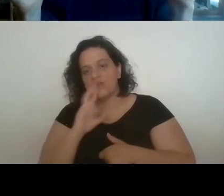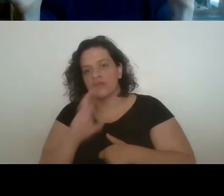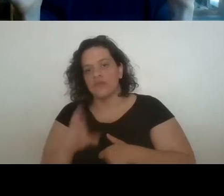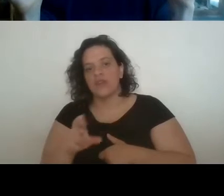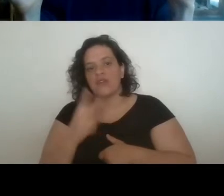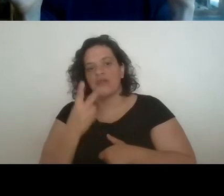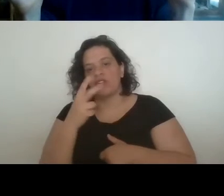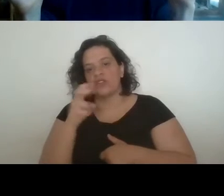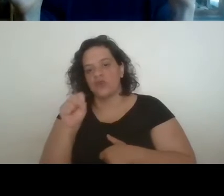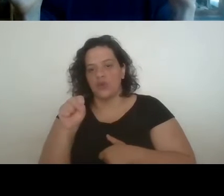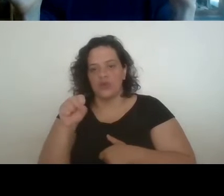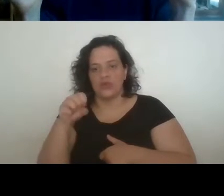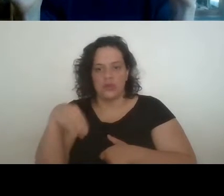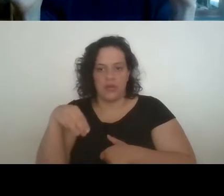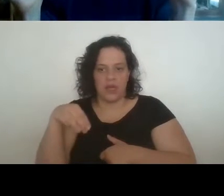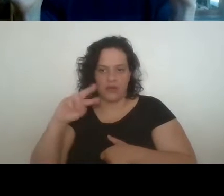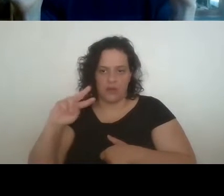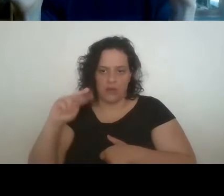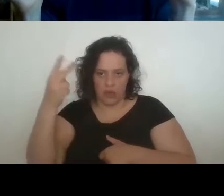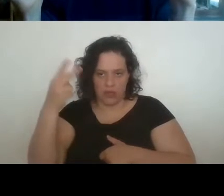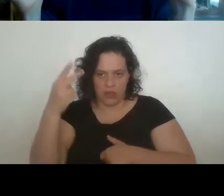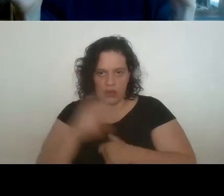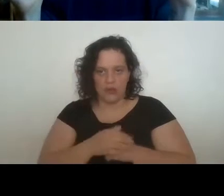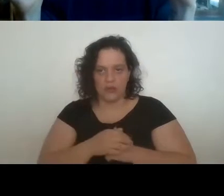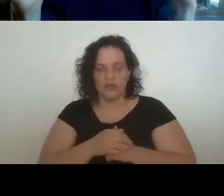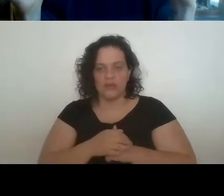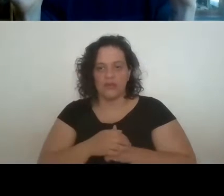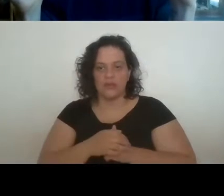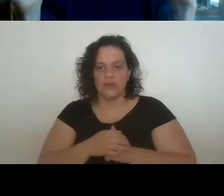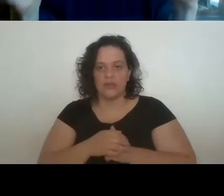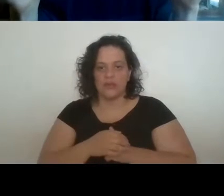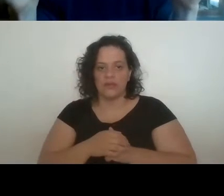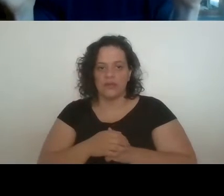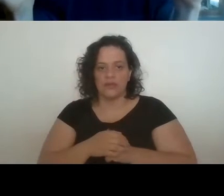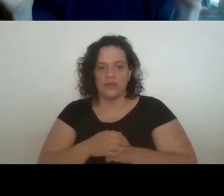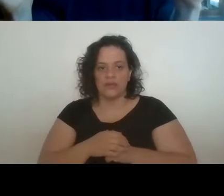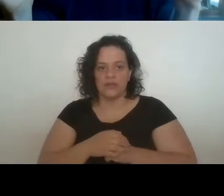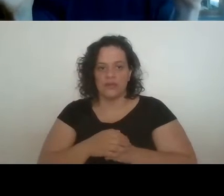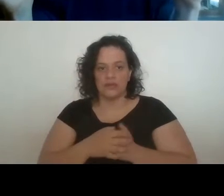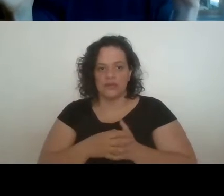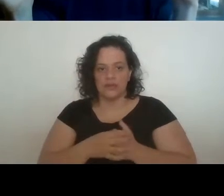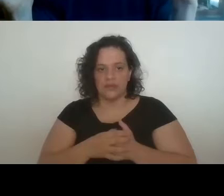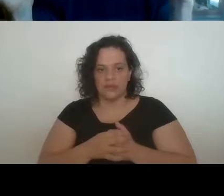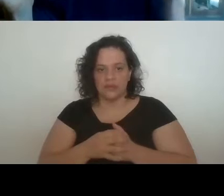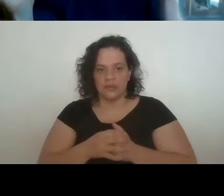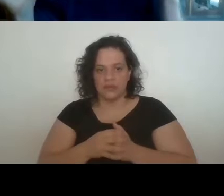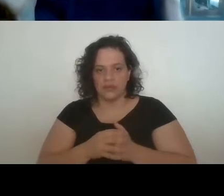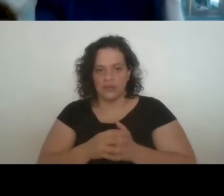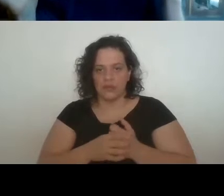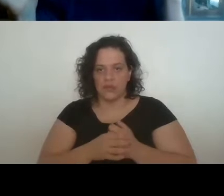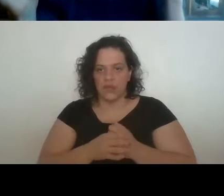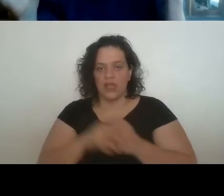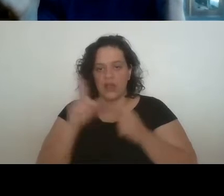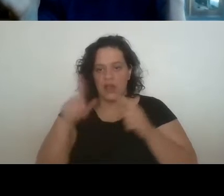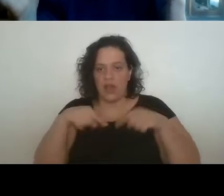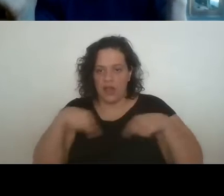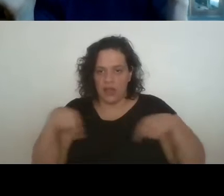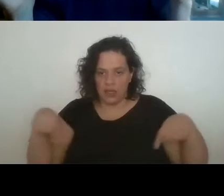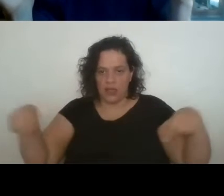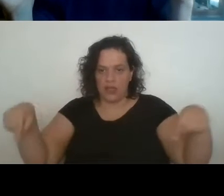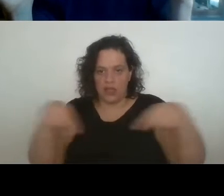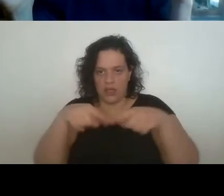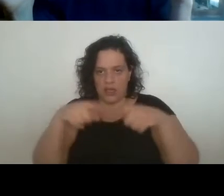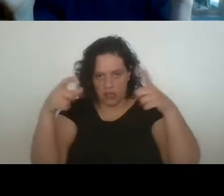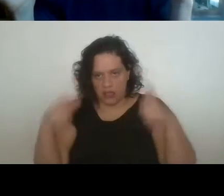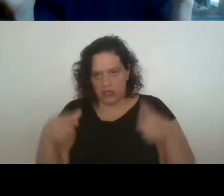metros quadrados. Então, essa é a nossa área de jardim.